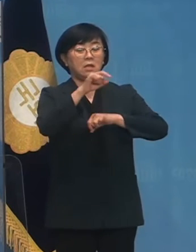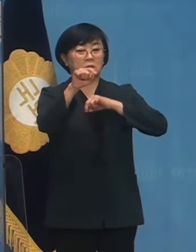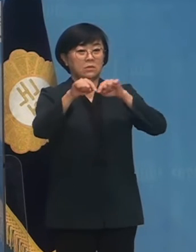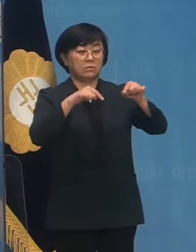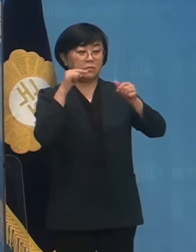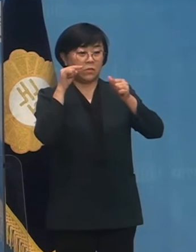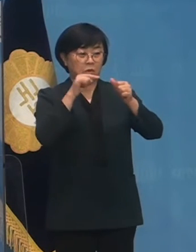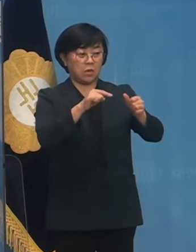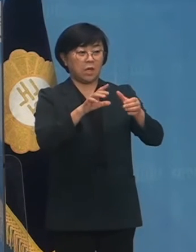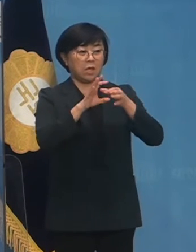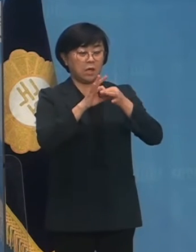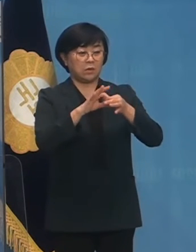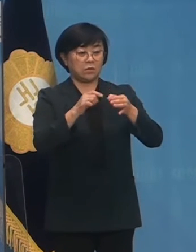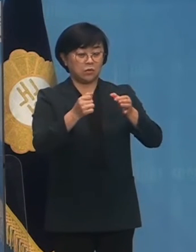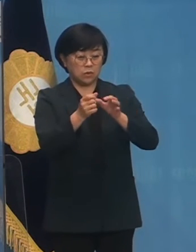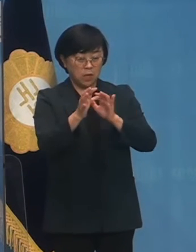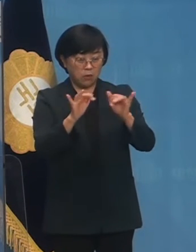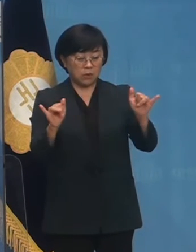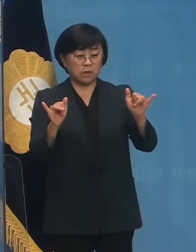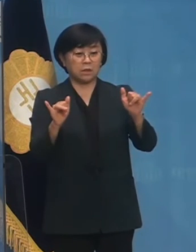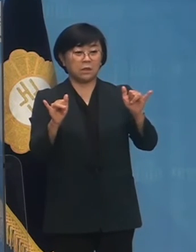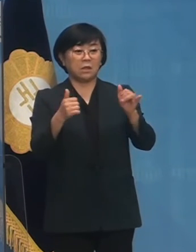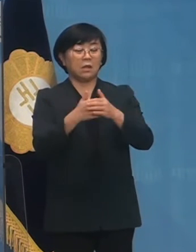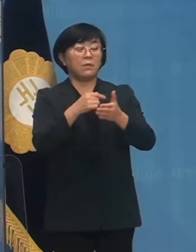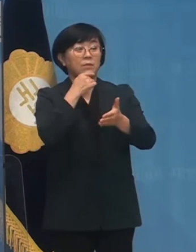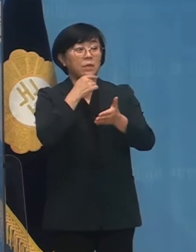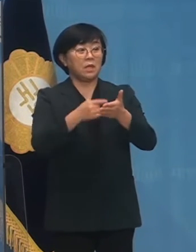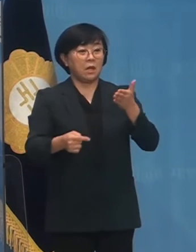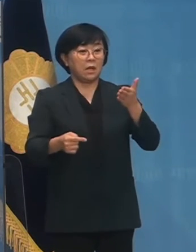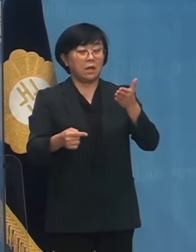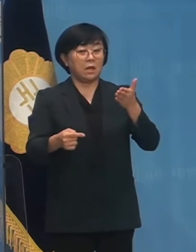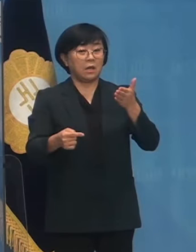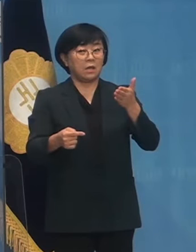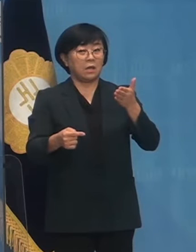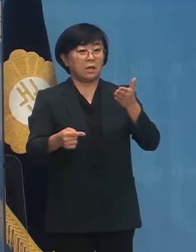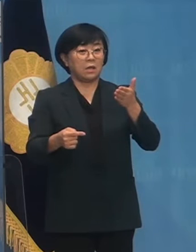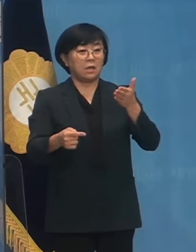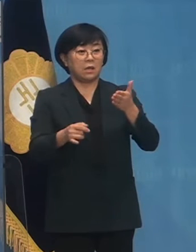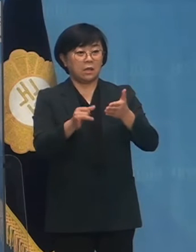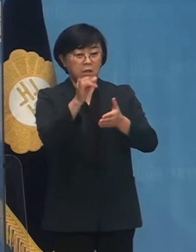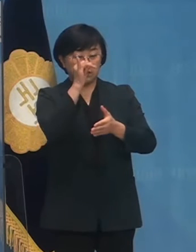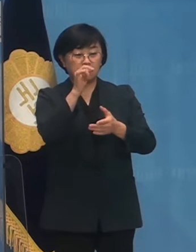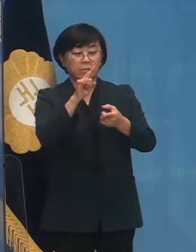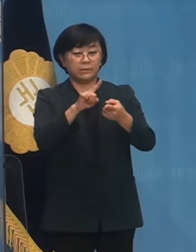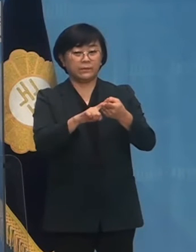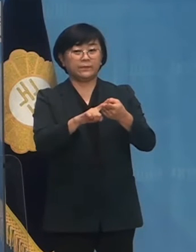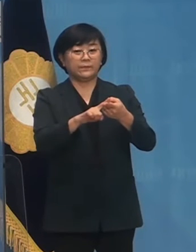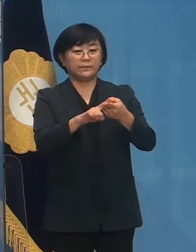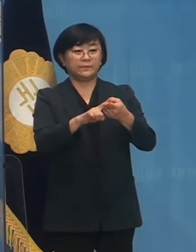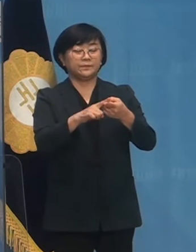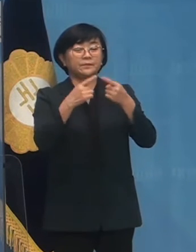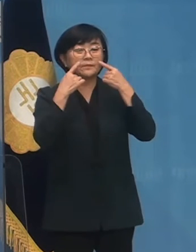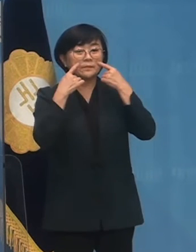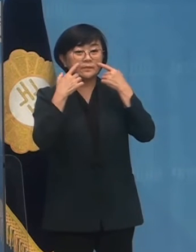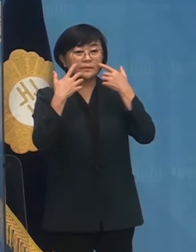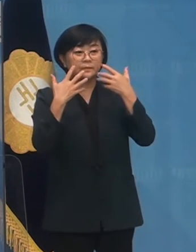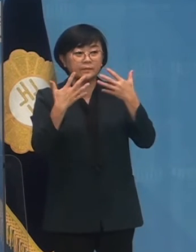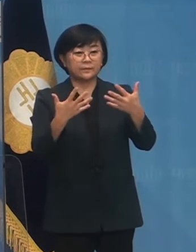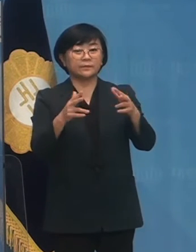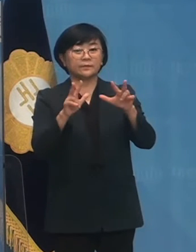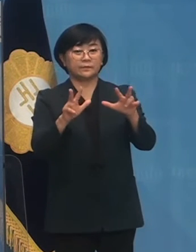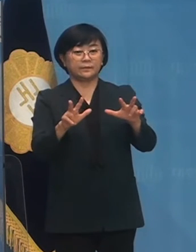행정명령에 의한 소상공인들이 피해를 입은 것에 대해서 정확하게